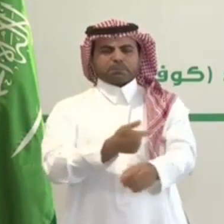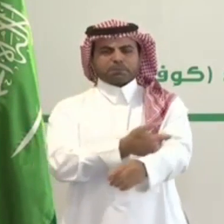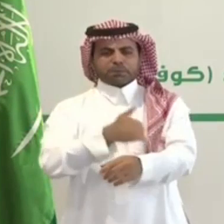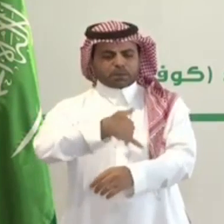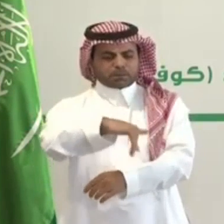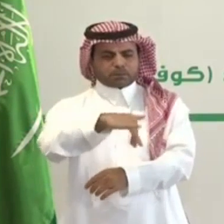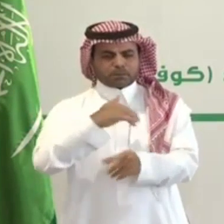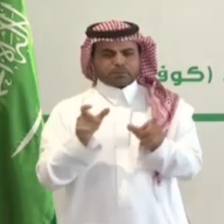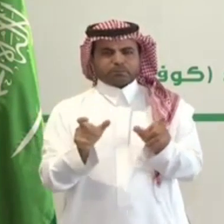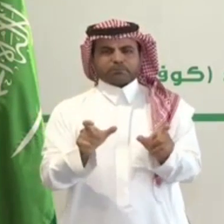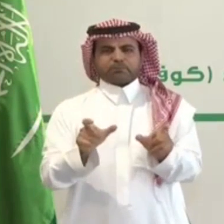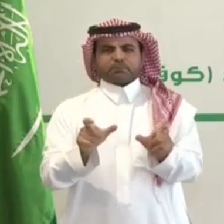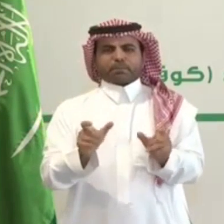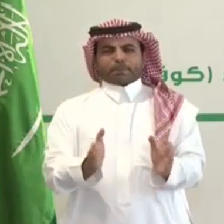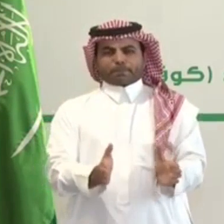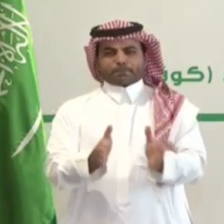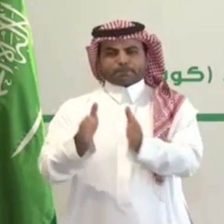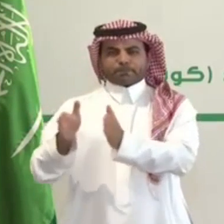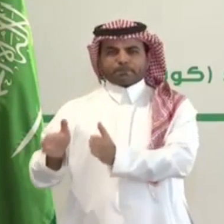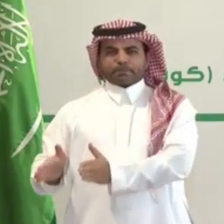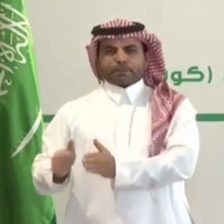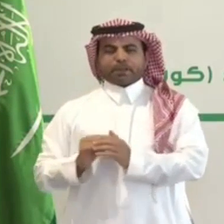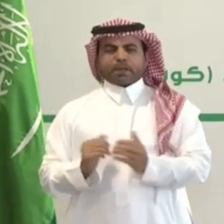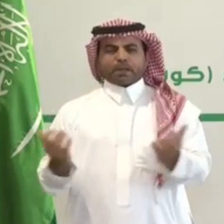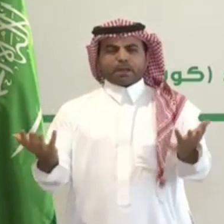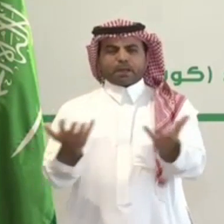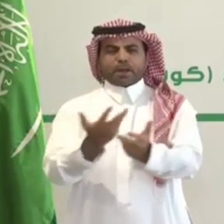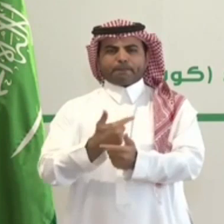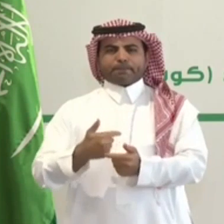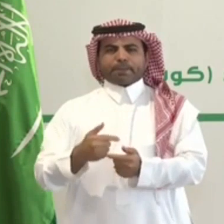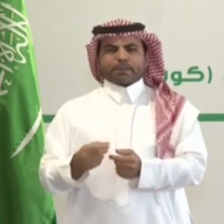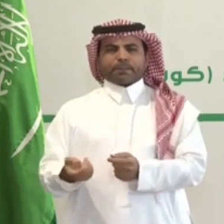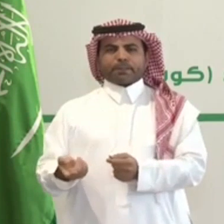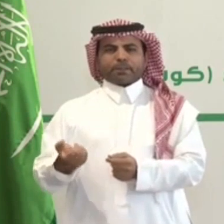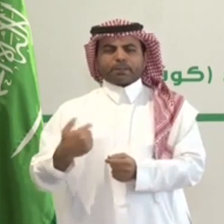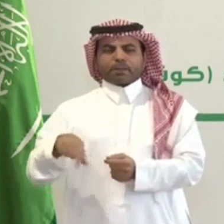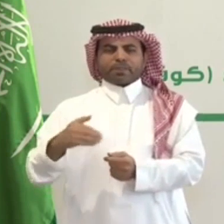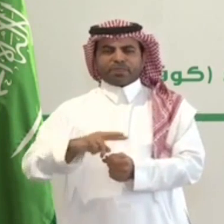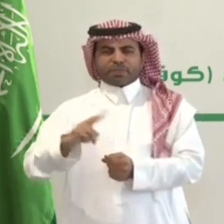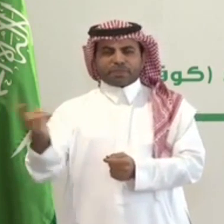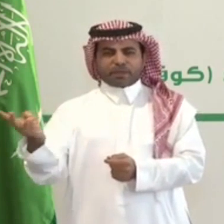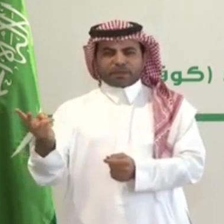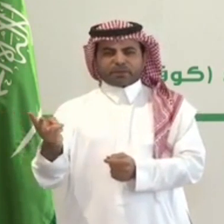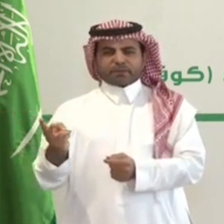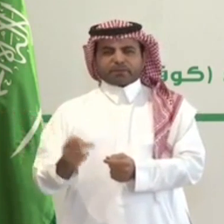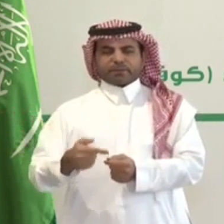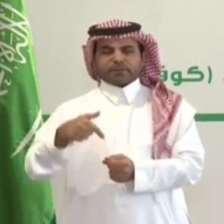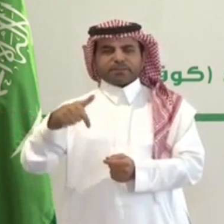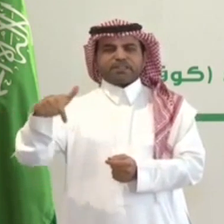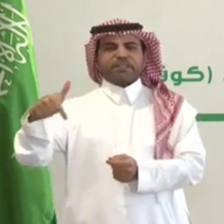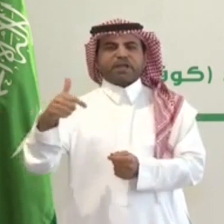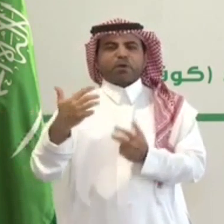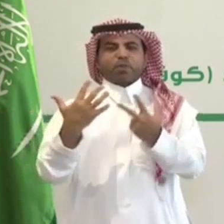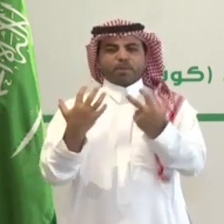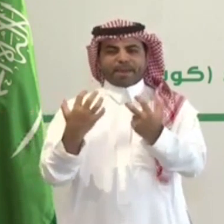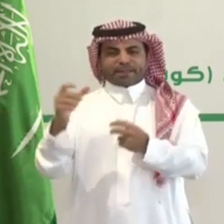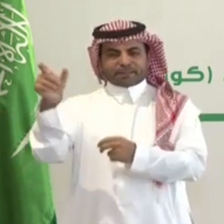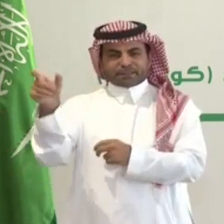الصحية بشكل استباقي. بلغ عدد الحالات الأخرى 86